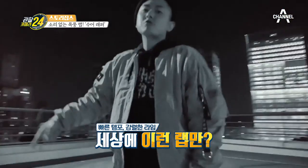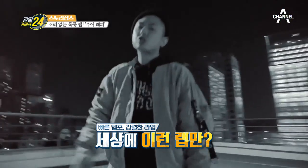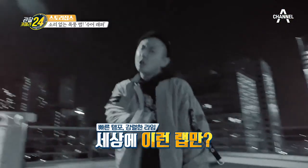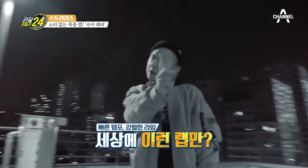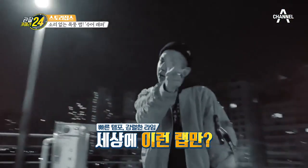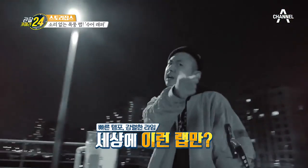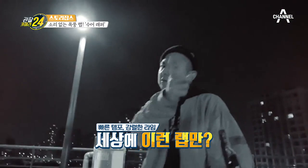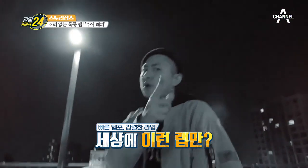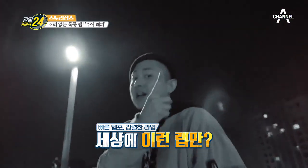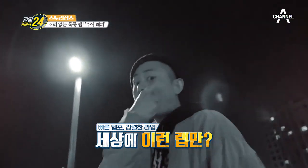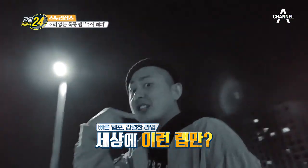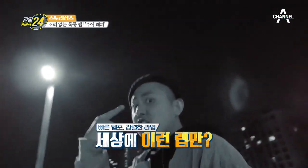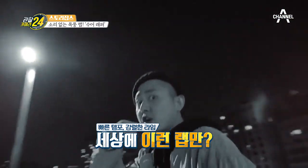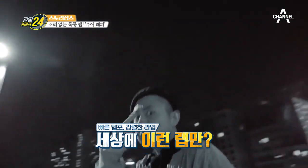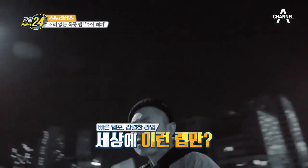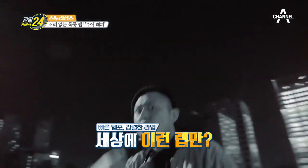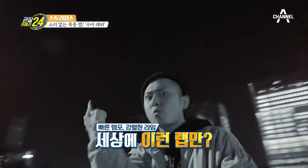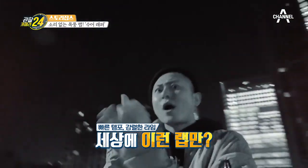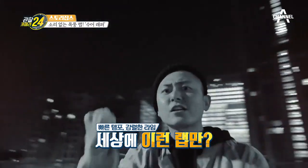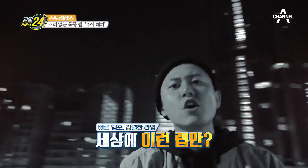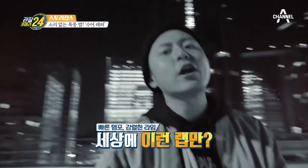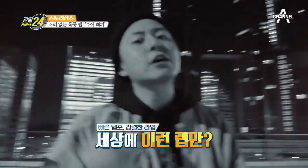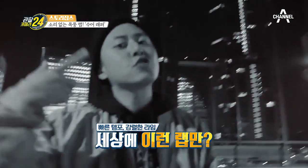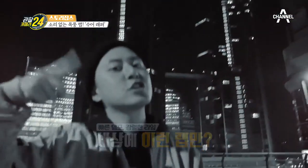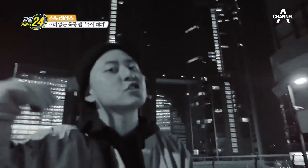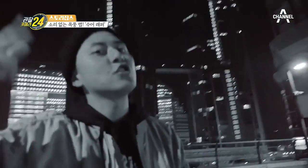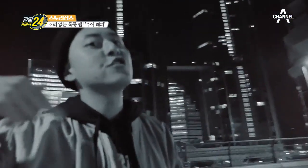지금까지 이런 랩만 봐왔다면